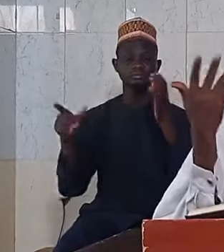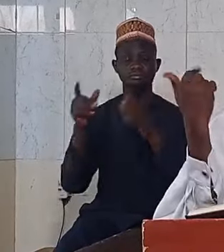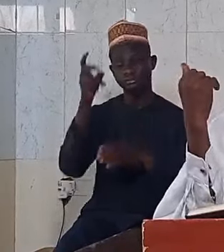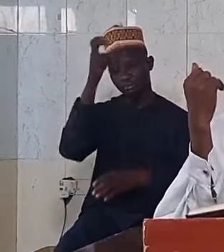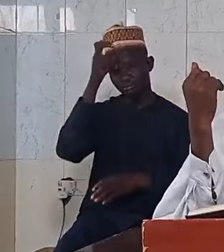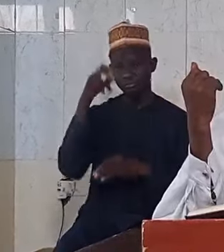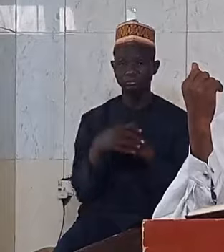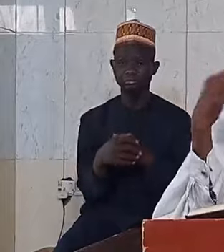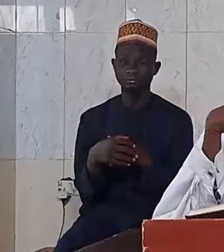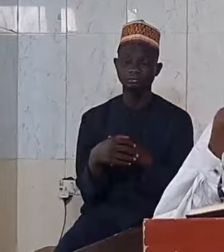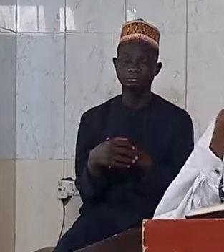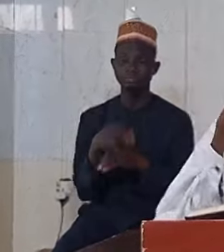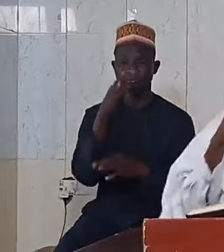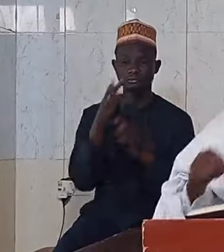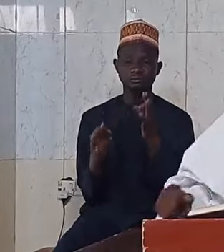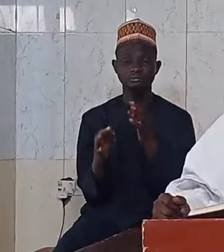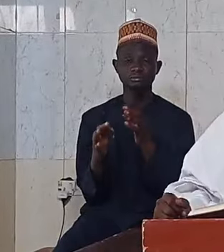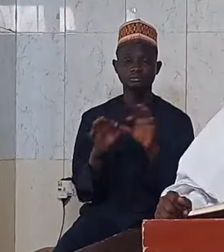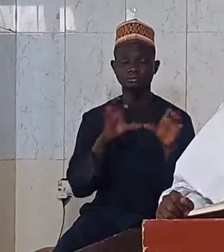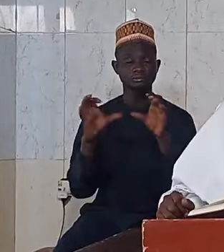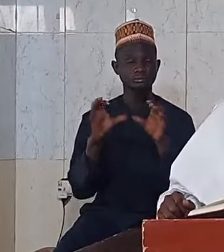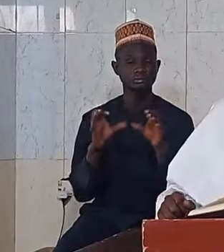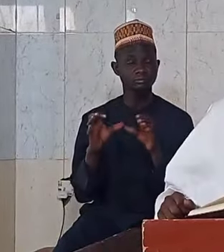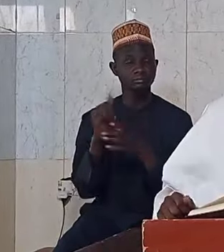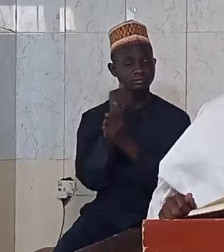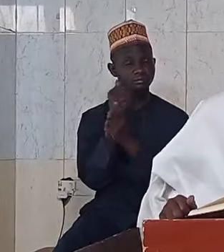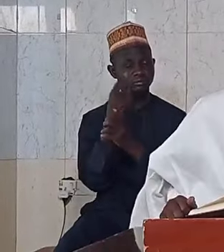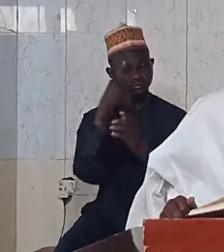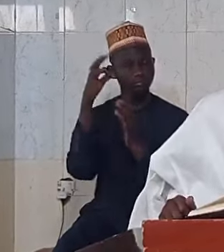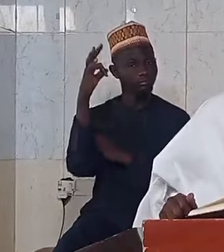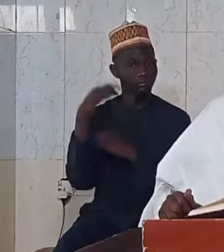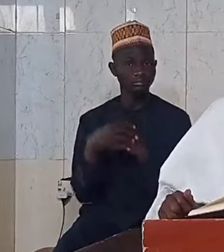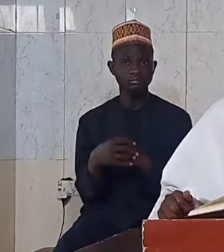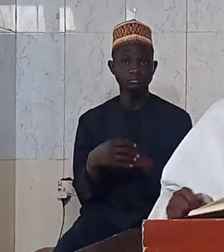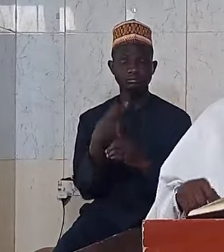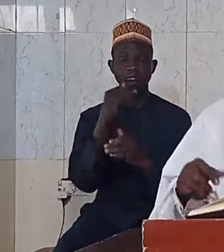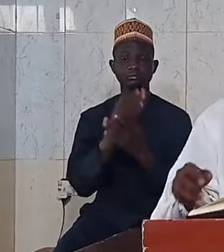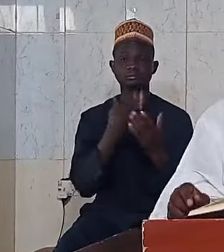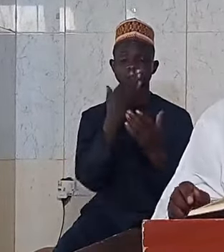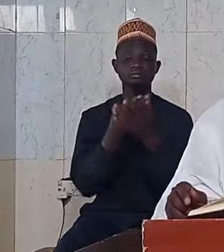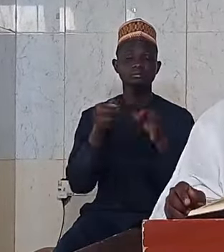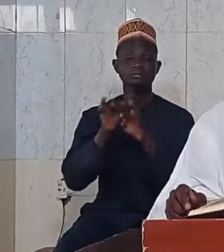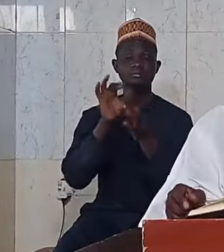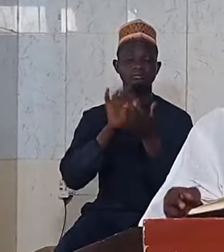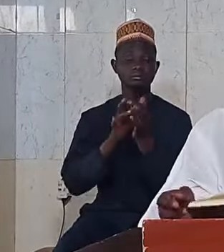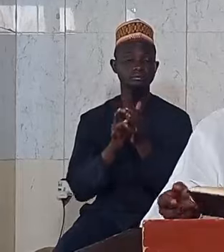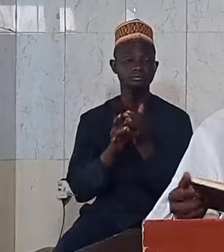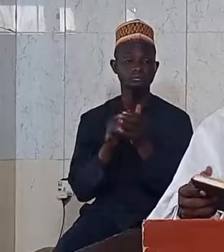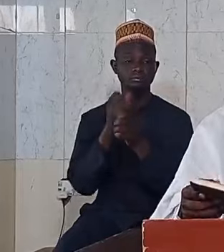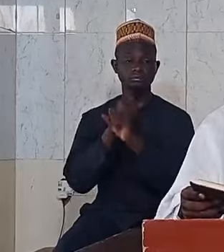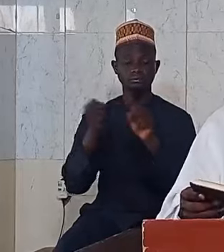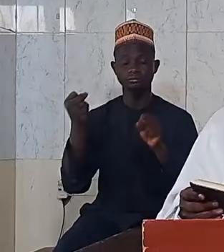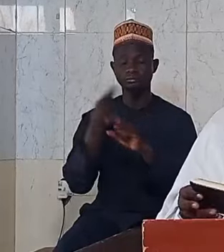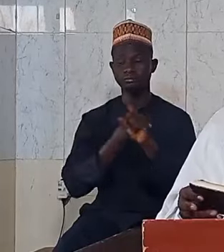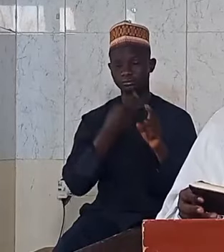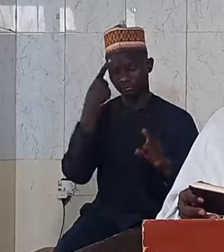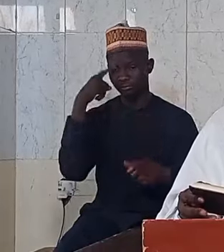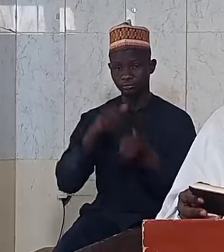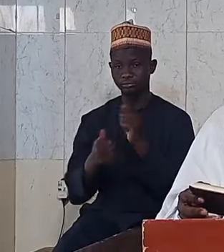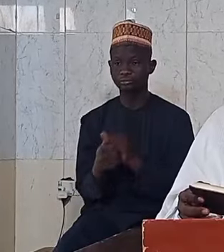shaidan to in kana riko da zikirin Allah to akwai kikkiawan zato insha Allah Allah zai tsare